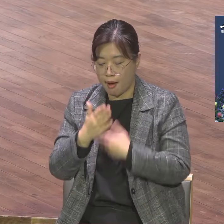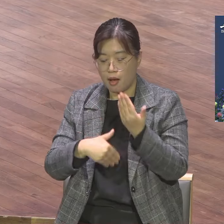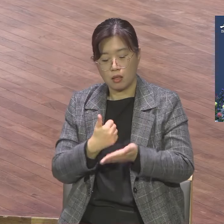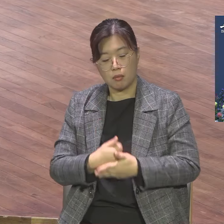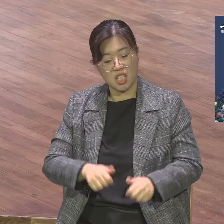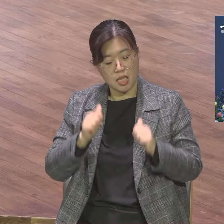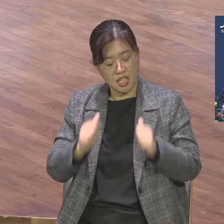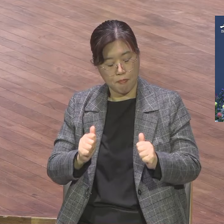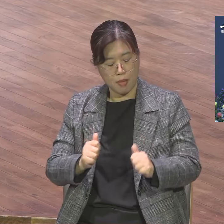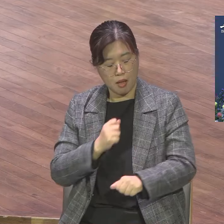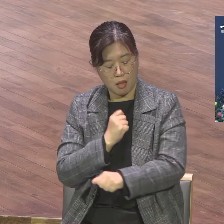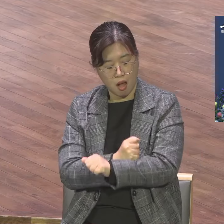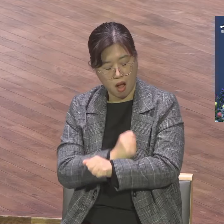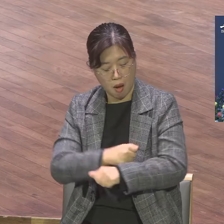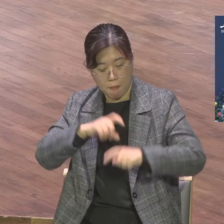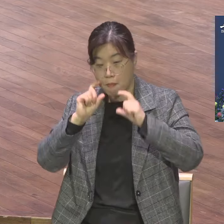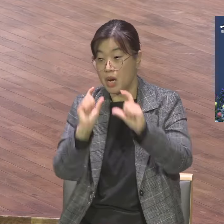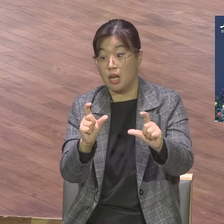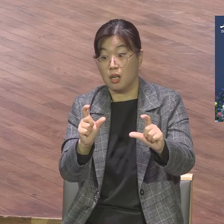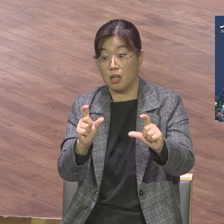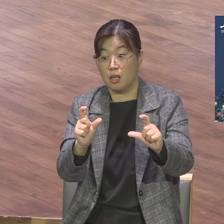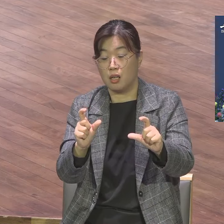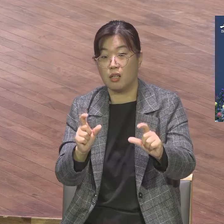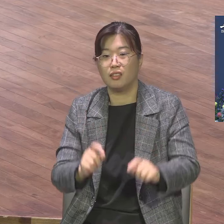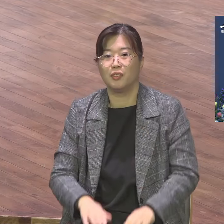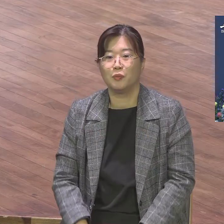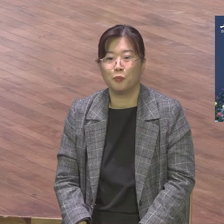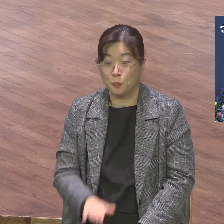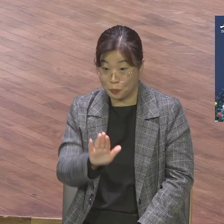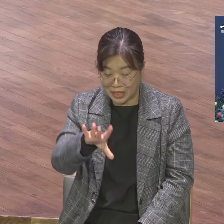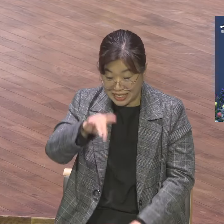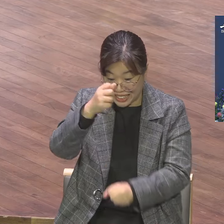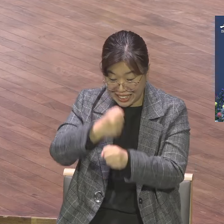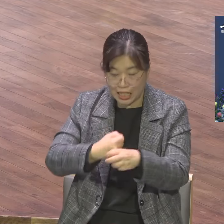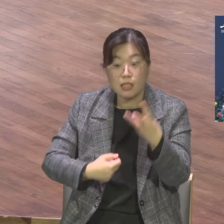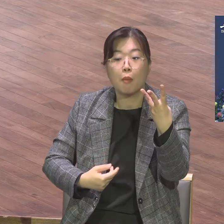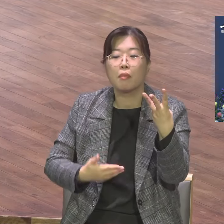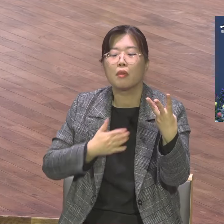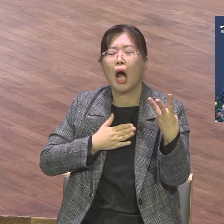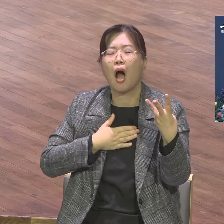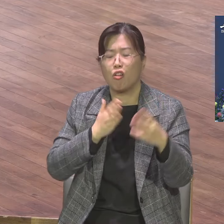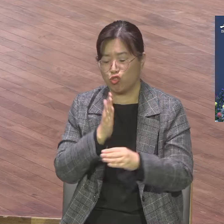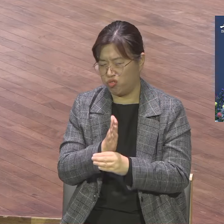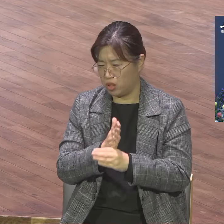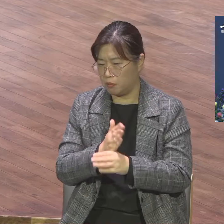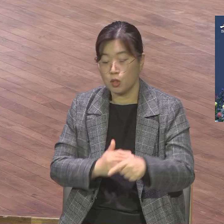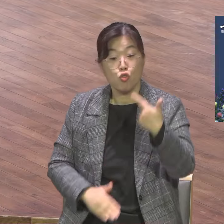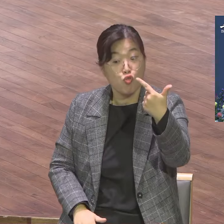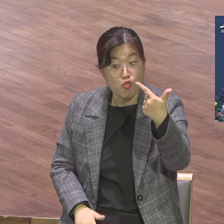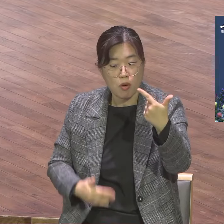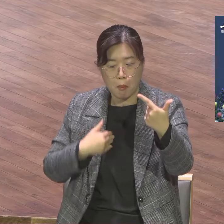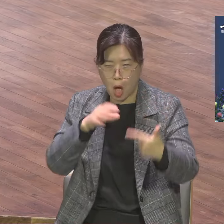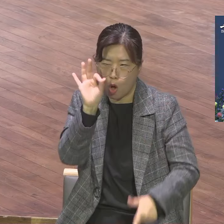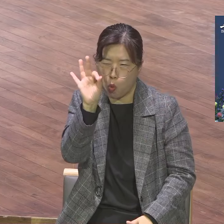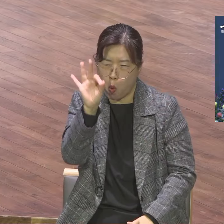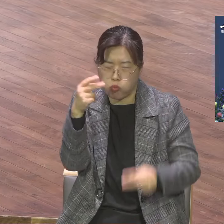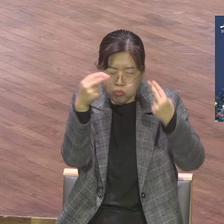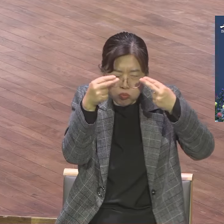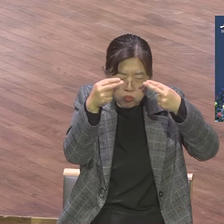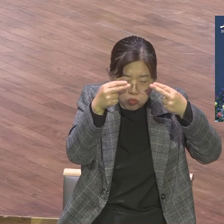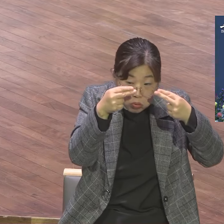됩니다. 창세기 3장의 나중심, 창세기 6장의 물질중심, 창세기